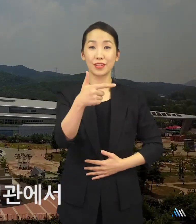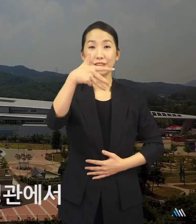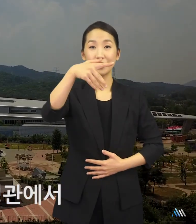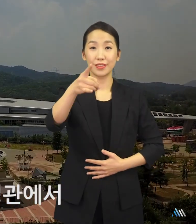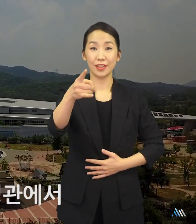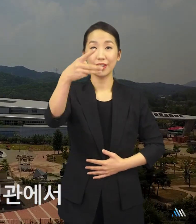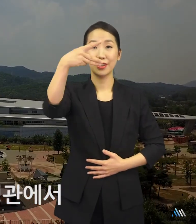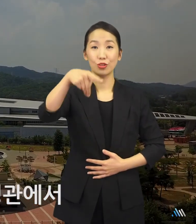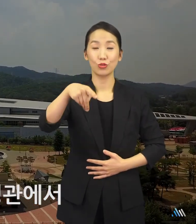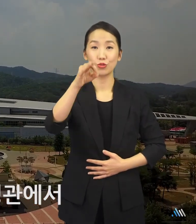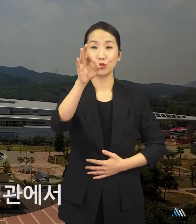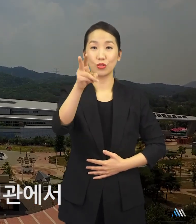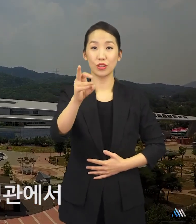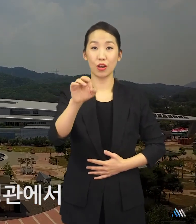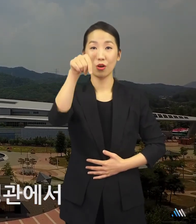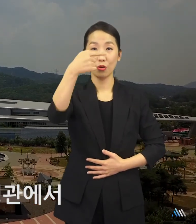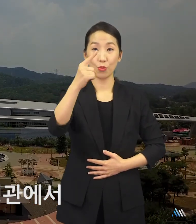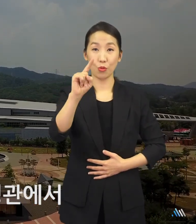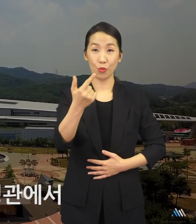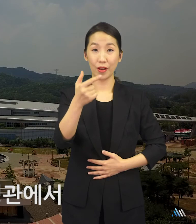둥글둥글 천체의 투영관에서